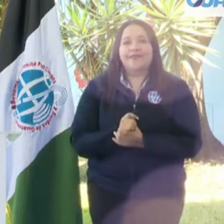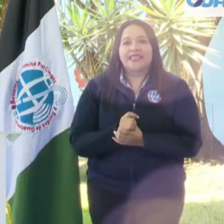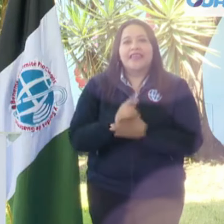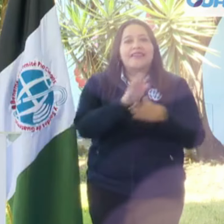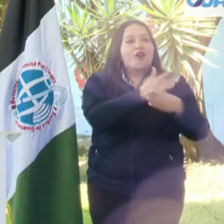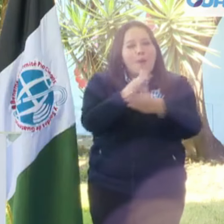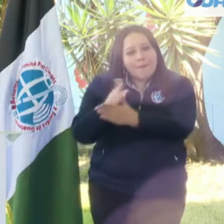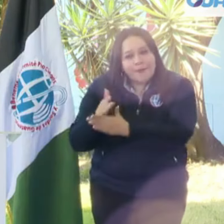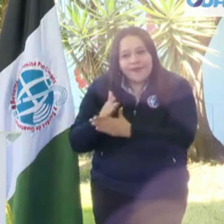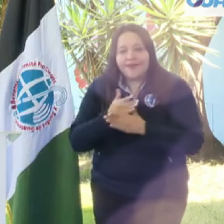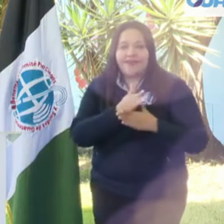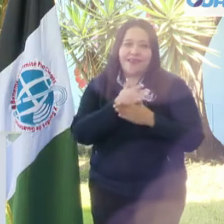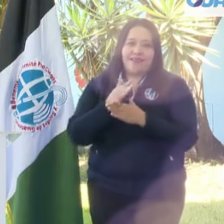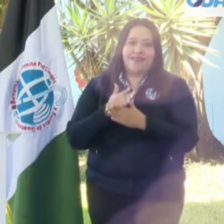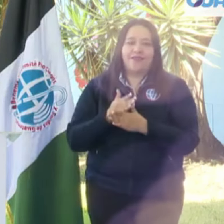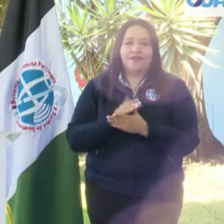compartiendo